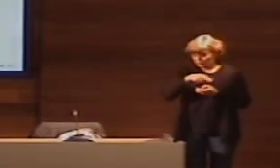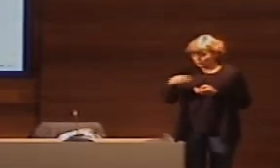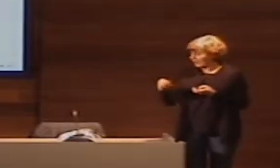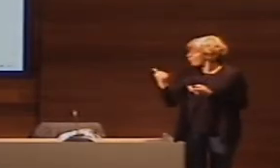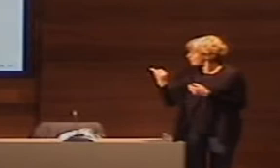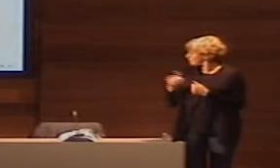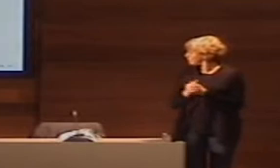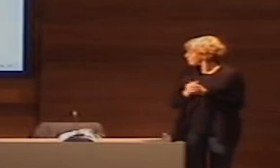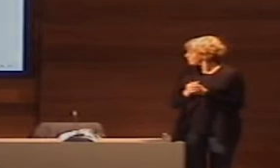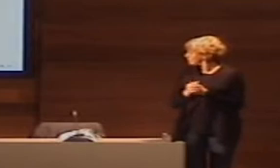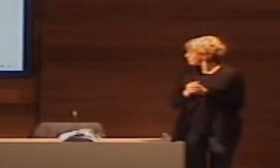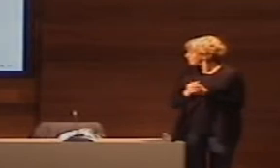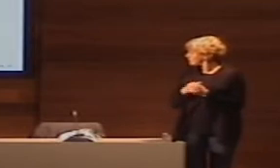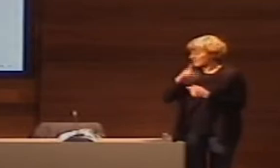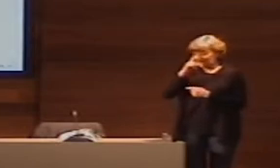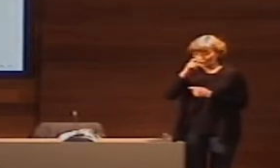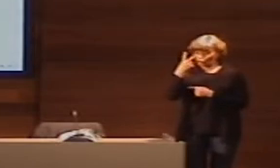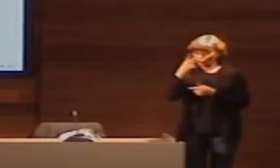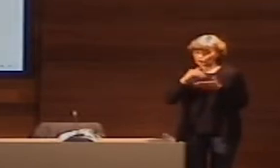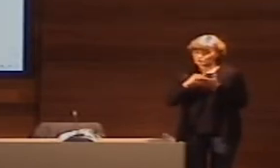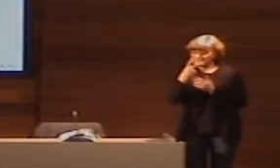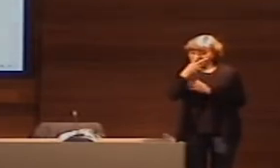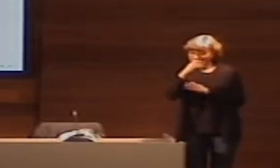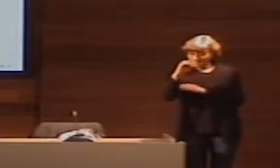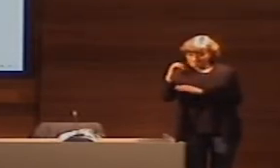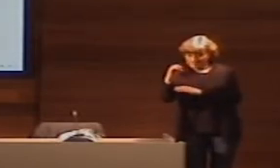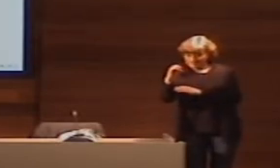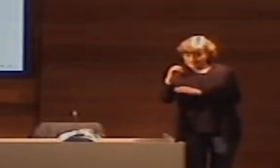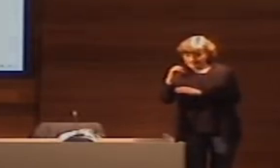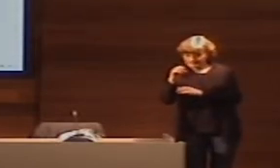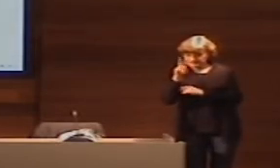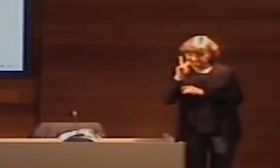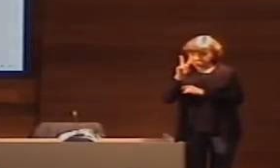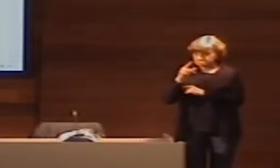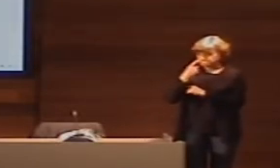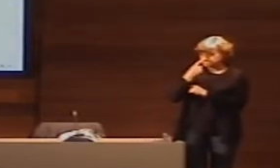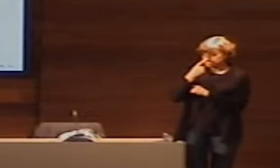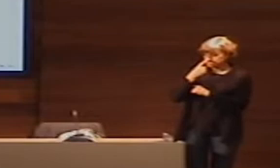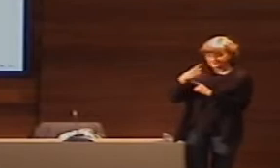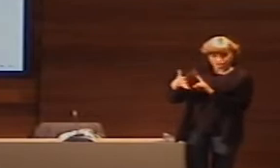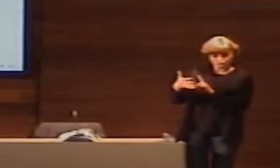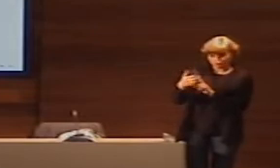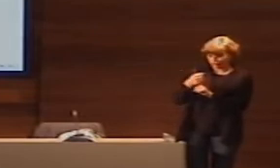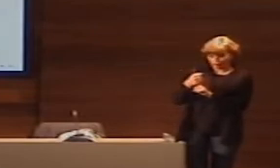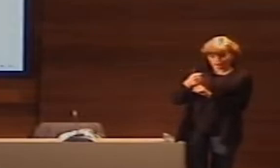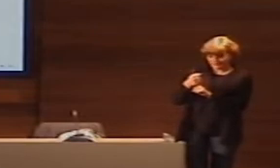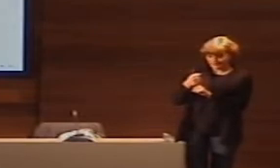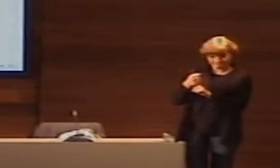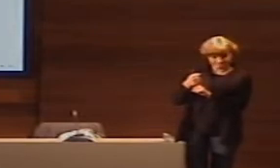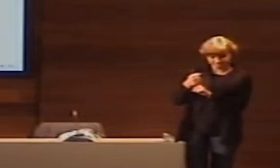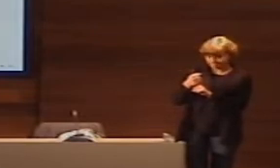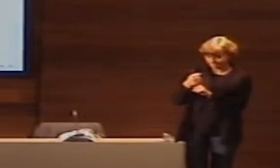y el nivel que hay que alcanzar para 2020. Ya veis que proyectando la tendencia no parece que vayamos a llegar